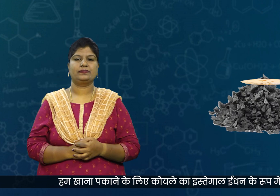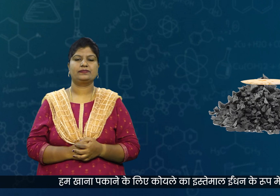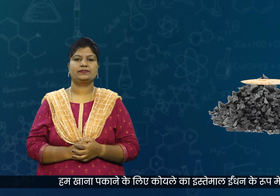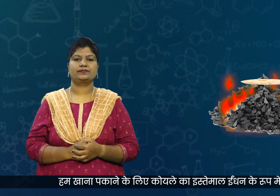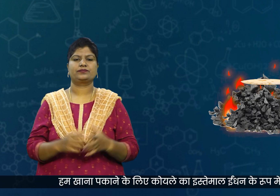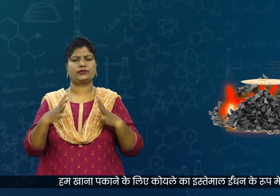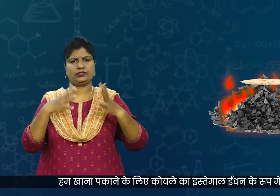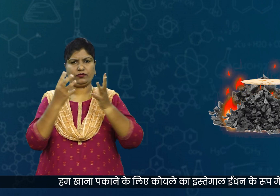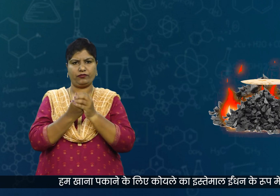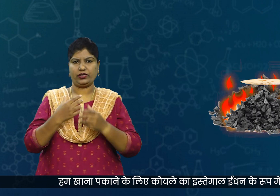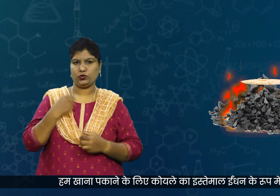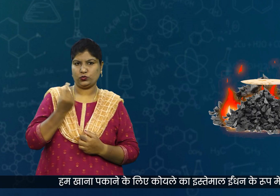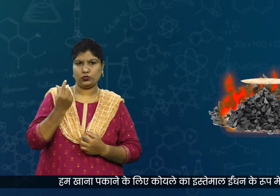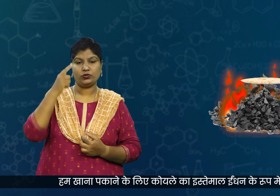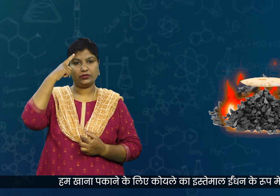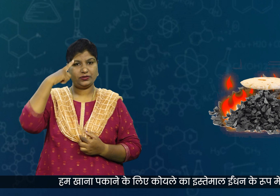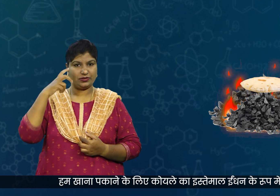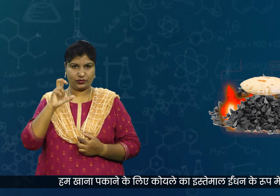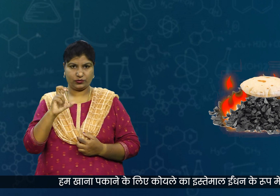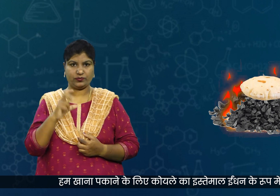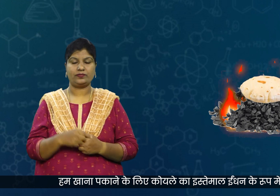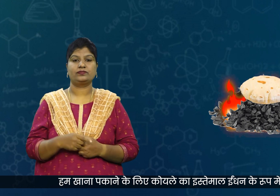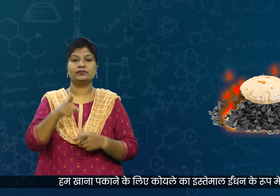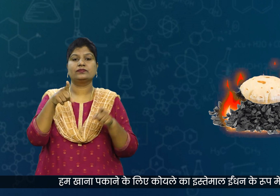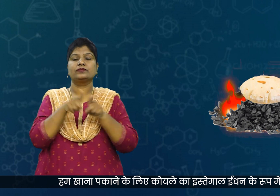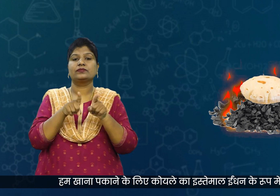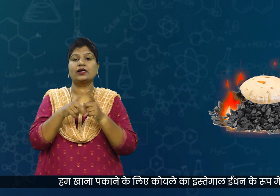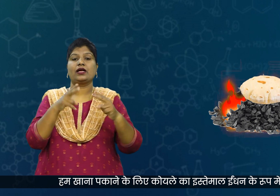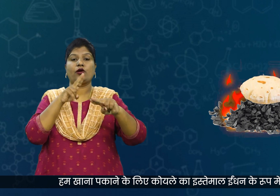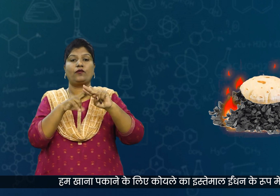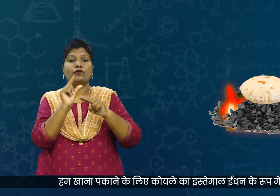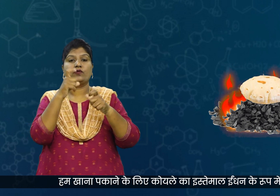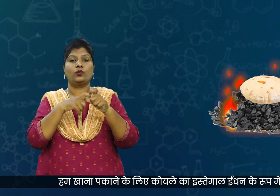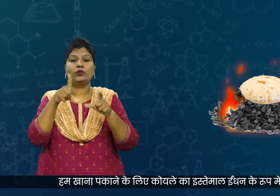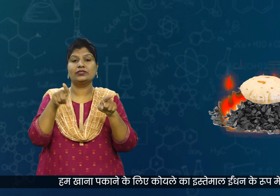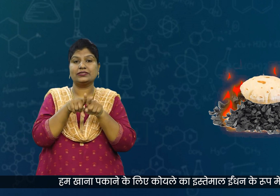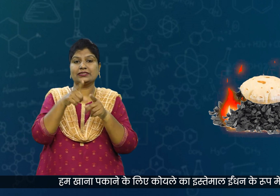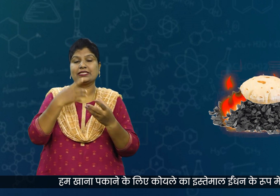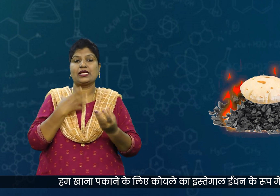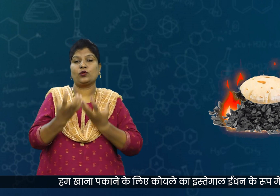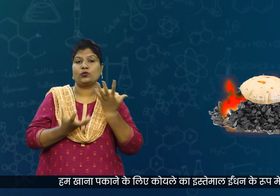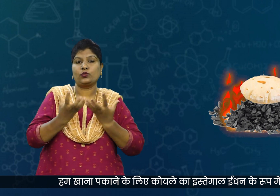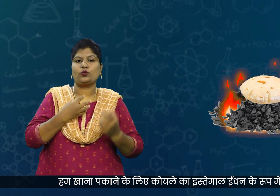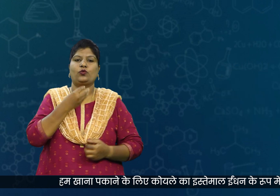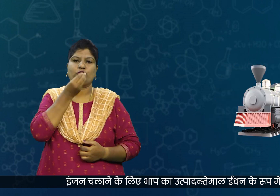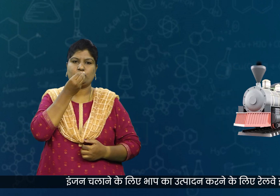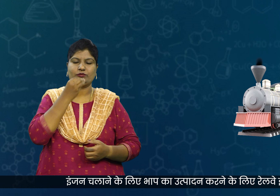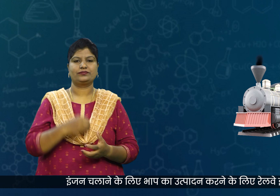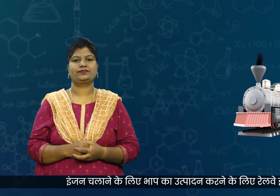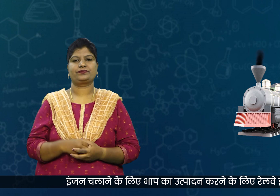हम खाना पकाने के लिए कोयले का इस्तेमाल ईंधन के रूप में करते हैं। इंजन चलाने के